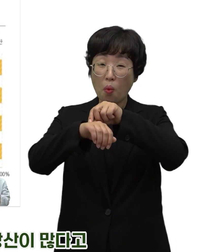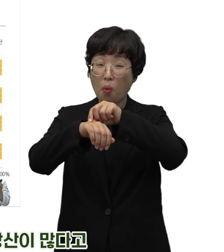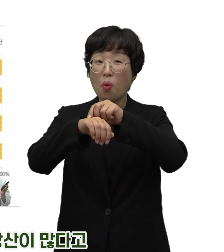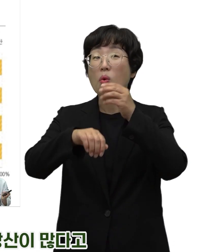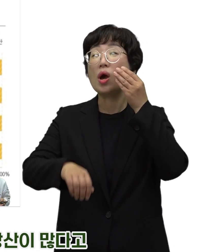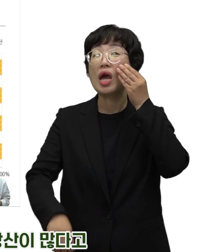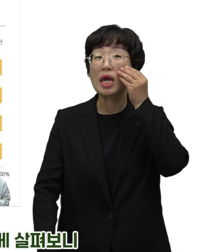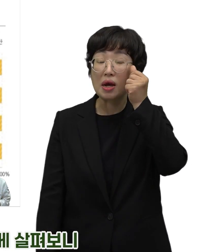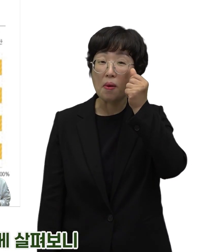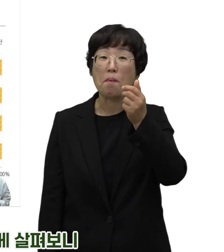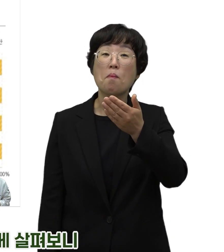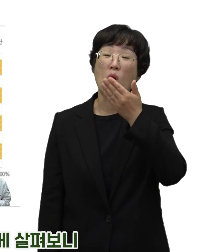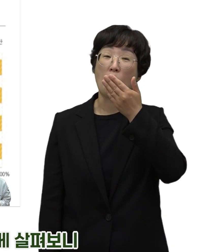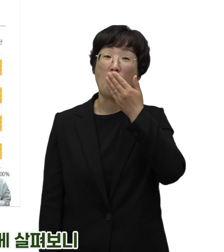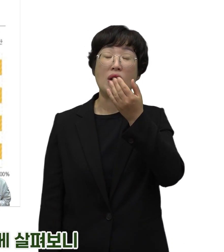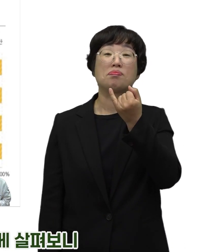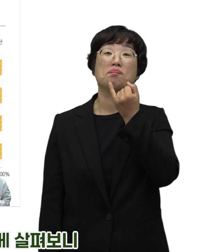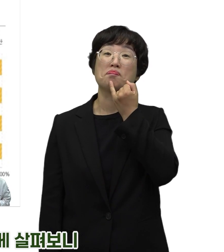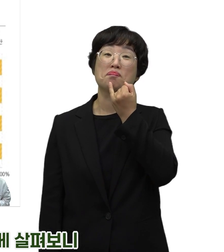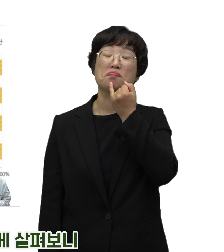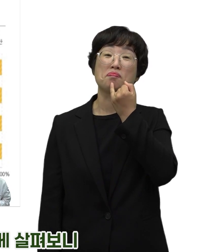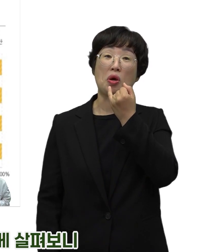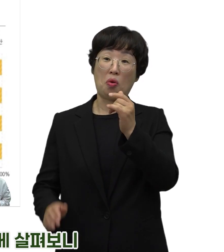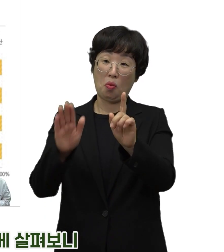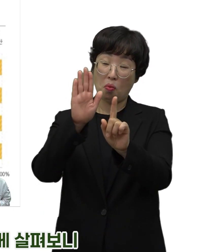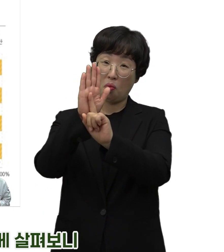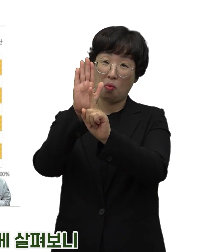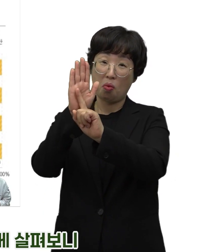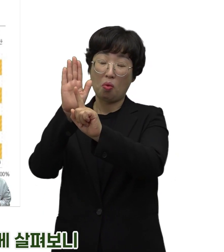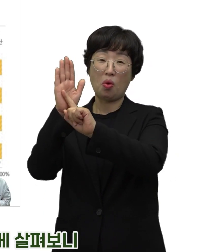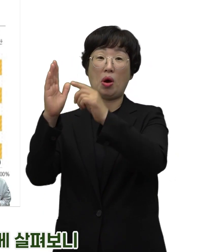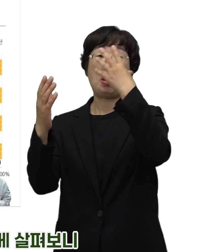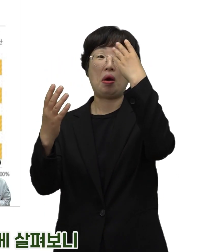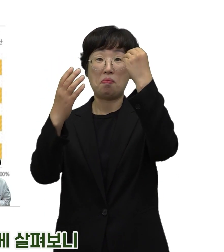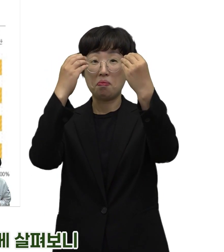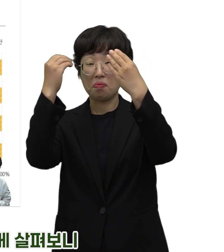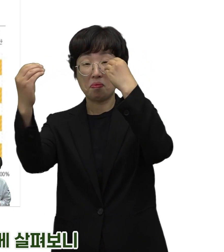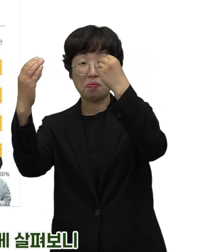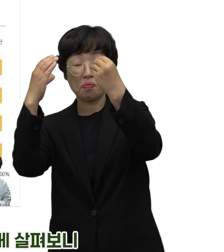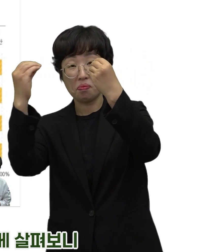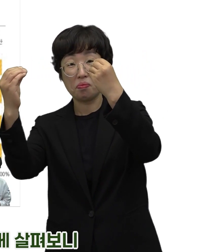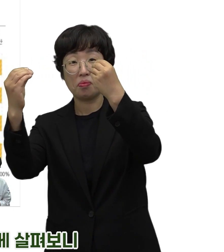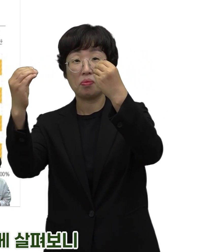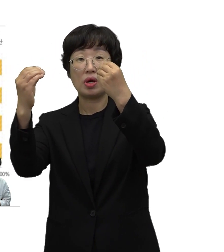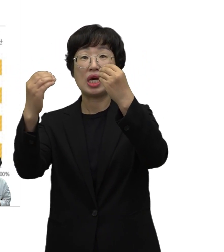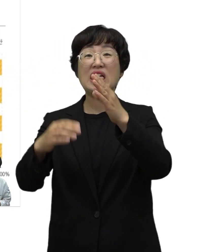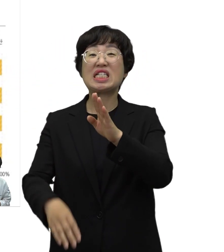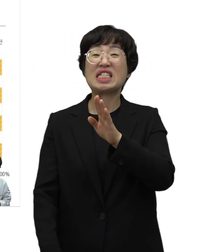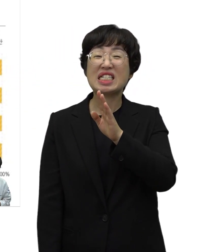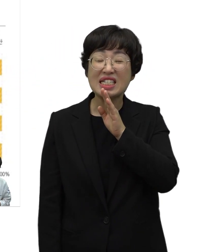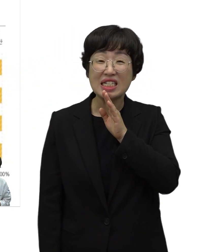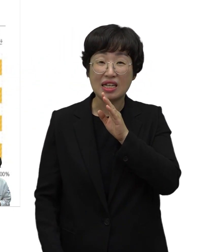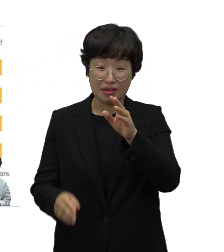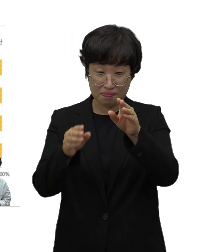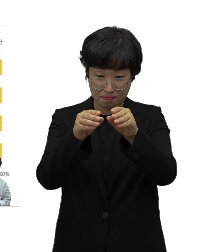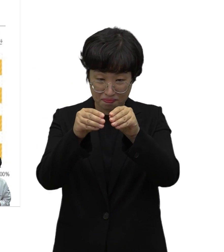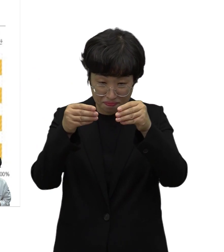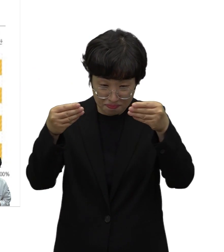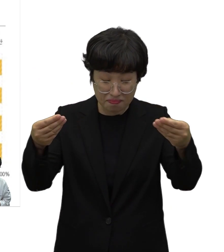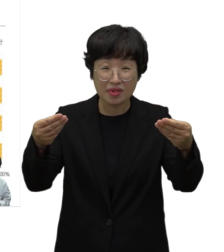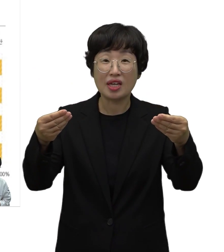지방산이 많다고 우리 많이 홍보 듣고 있는데요. 좀 꼼꼼하게 살펴보니 소고기,